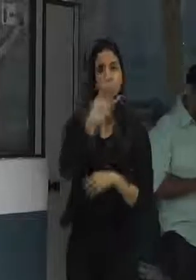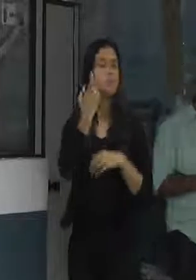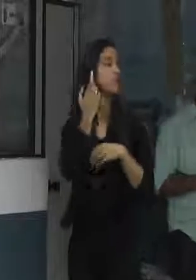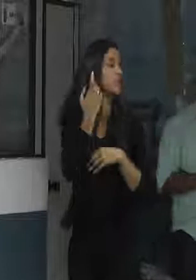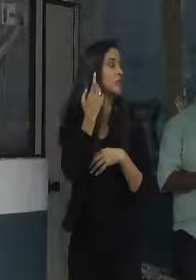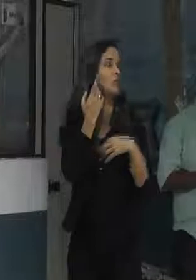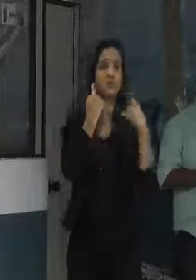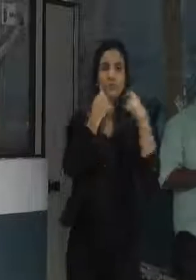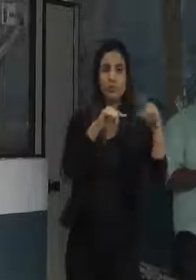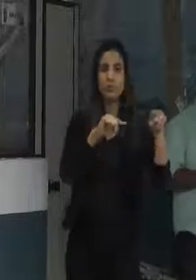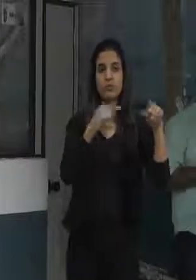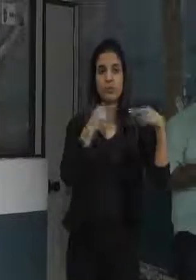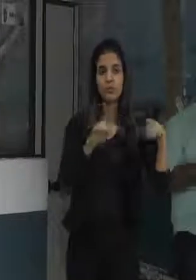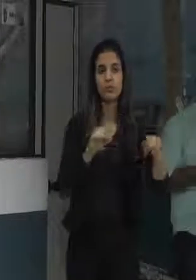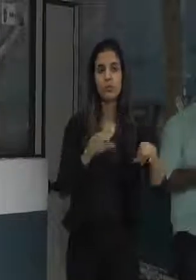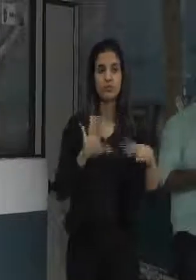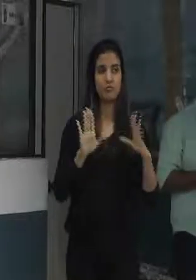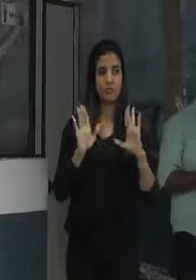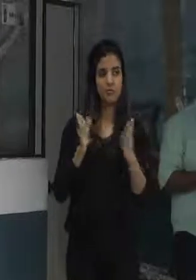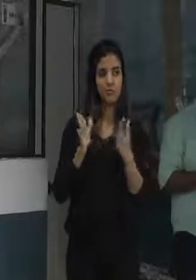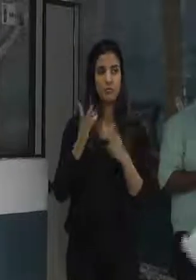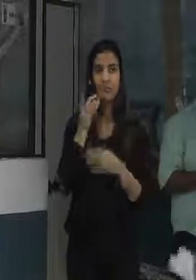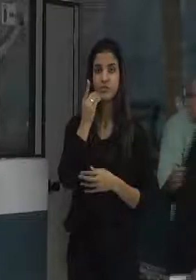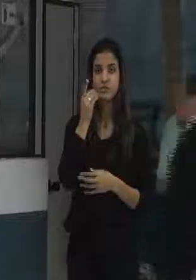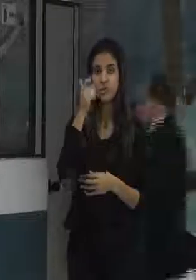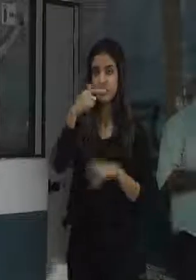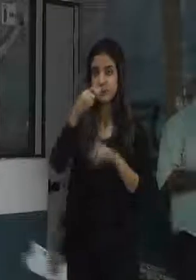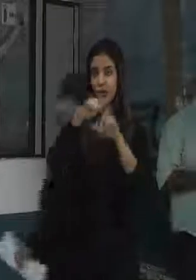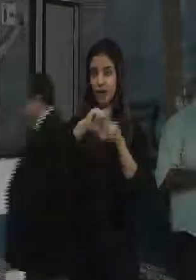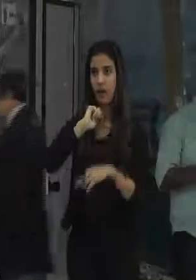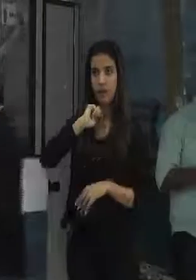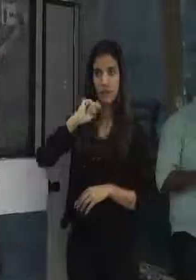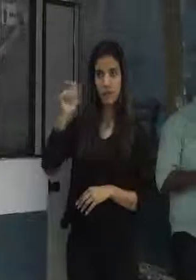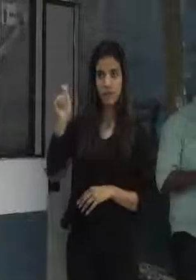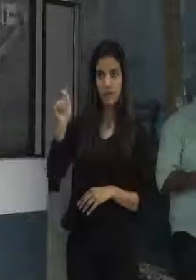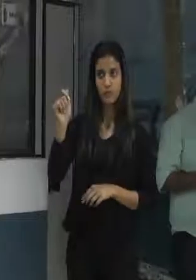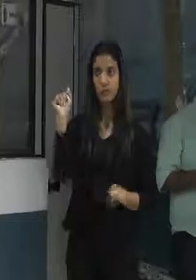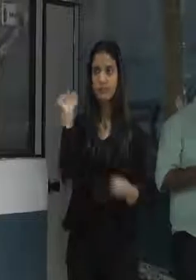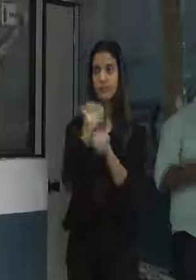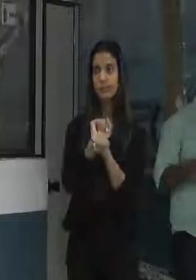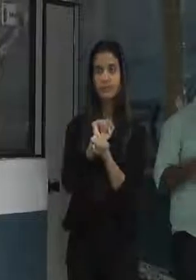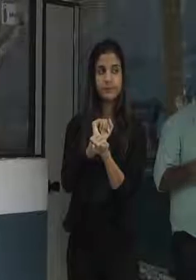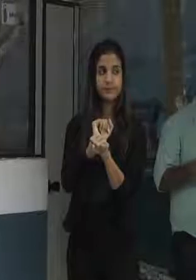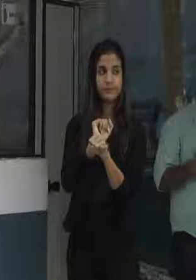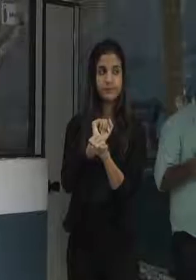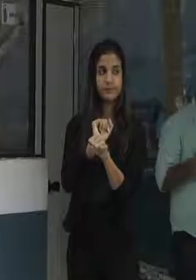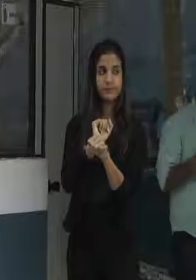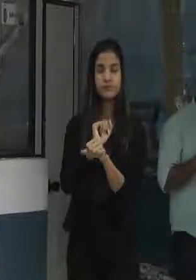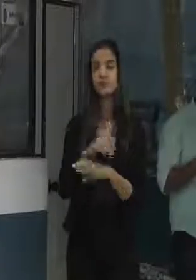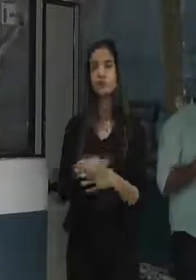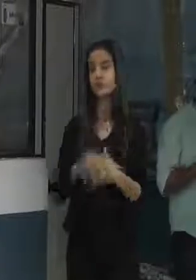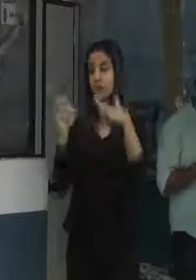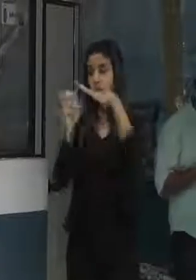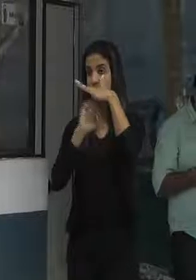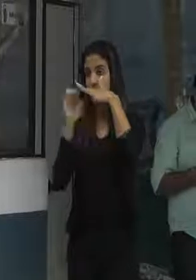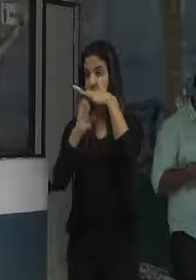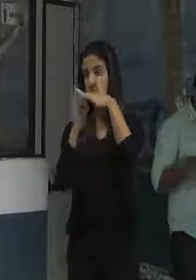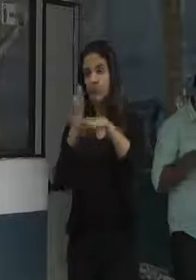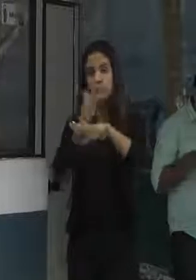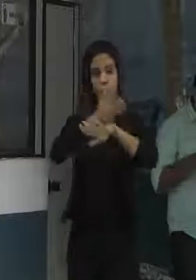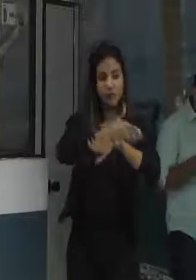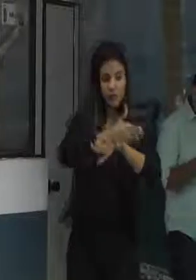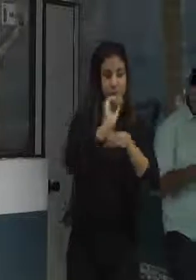Colégio Paulo Freire iniciou a reforma dia 2 de abril, já parou de novo, a empresa já saiu,